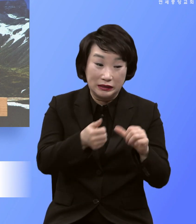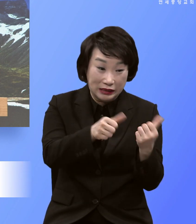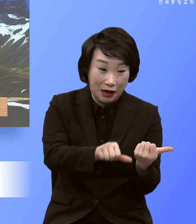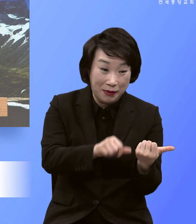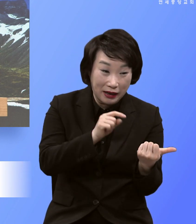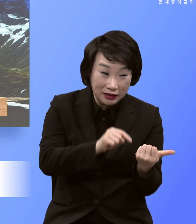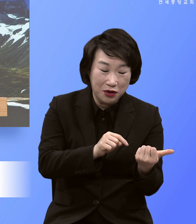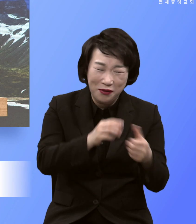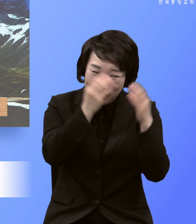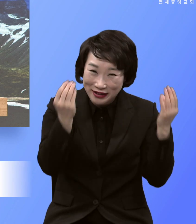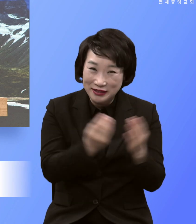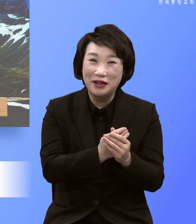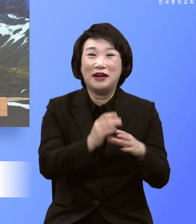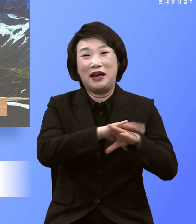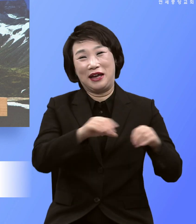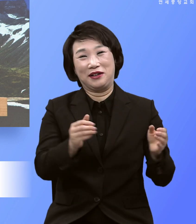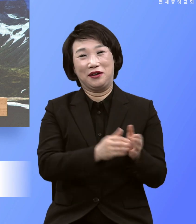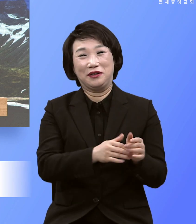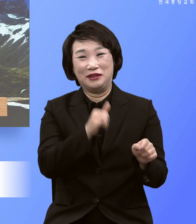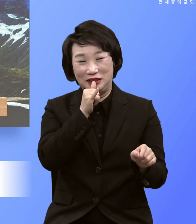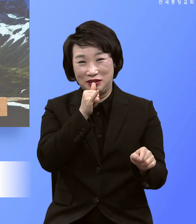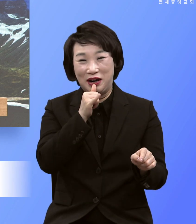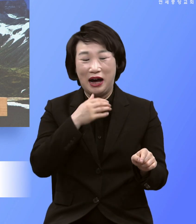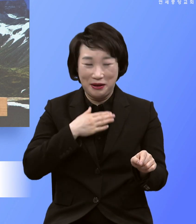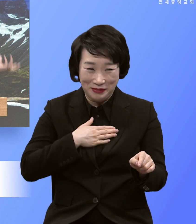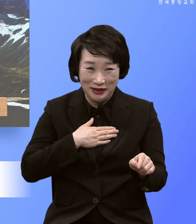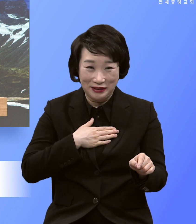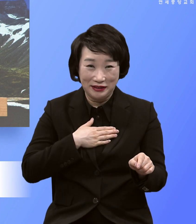사망은 완전히 파괴되버리고